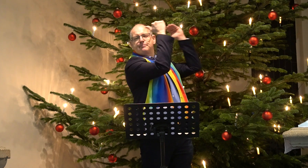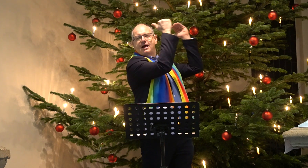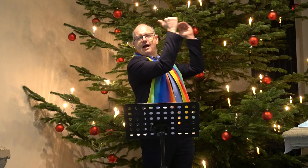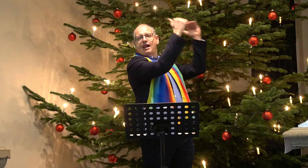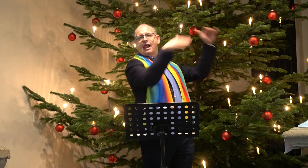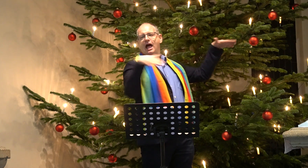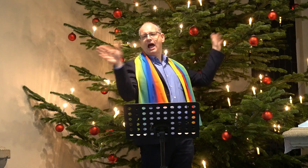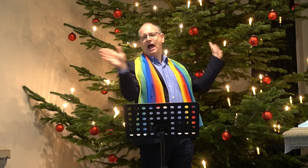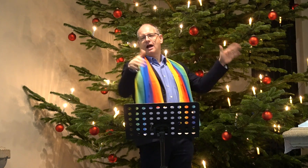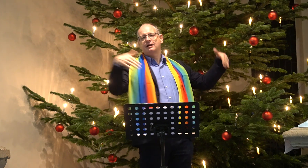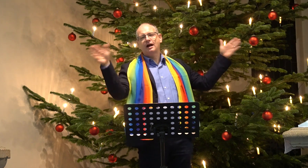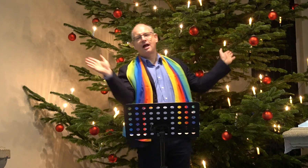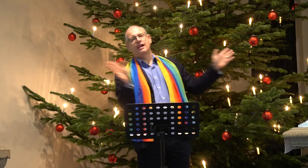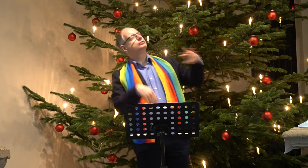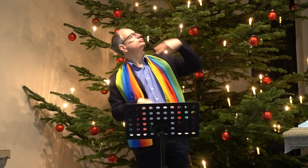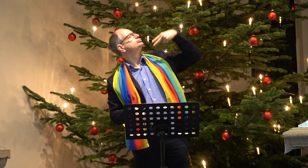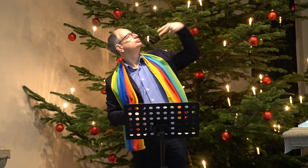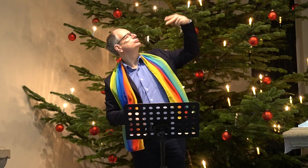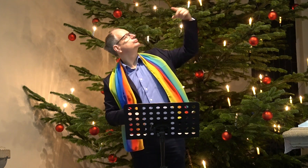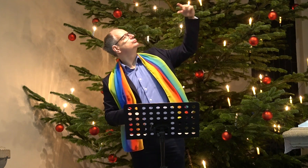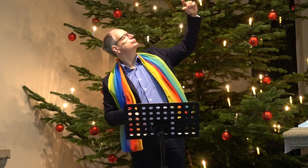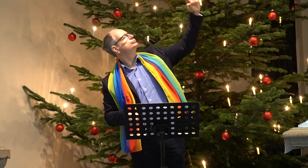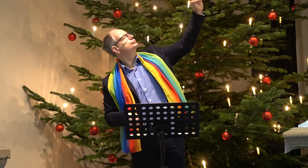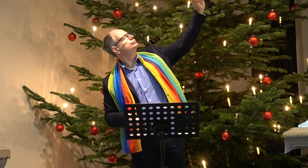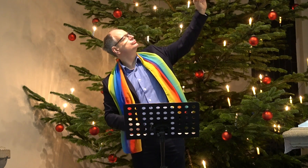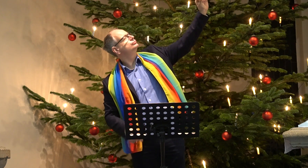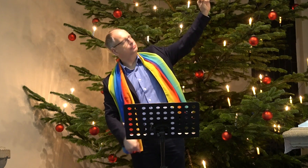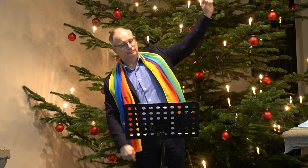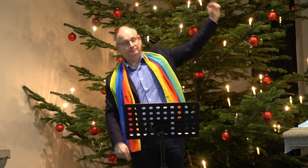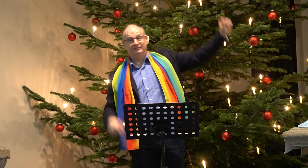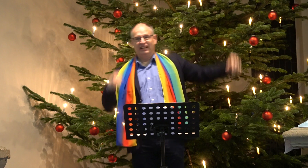Die Engel kehren wieder zurück in den Himmel.